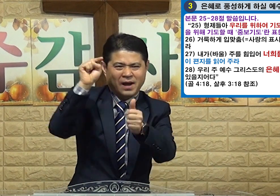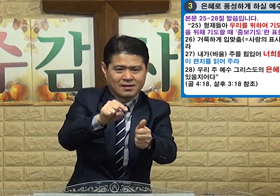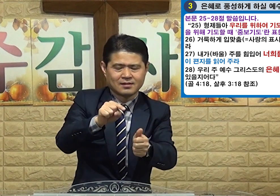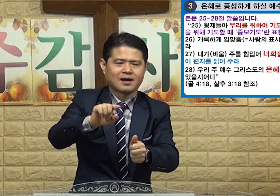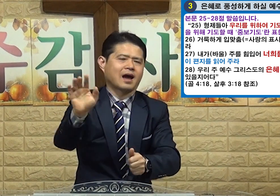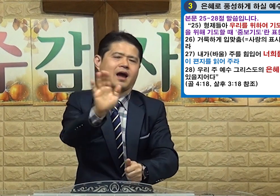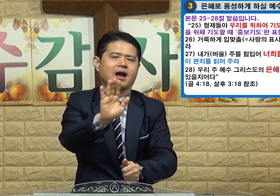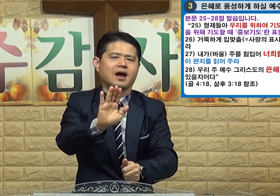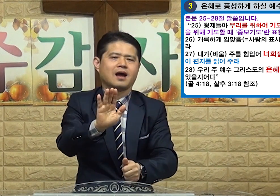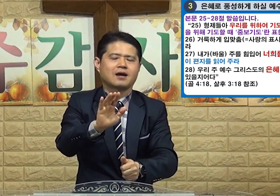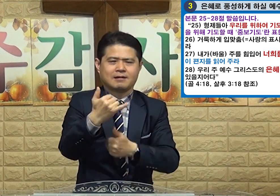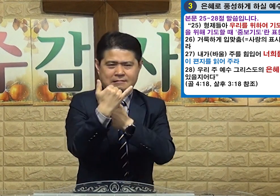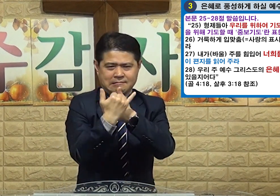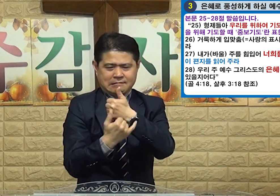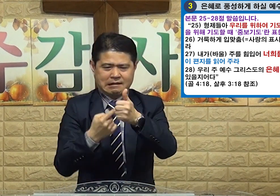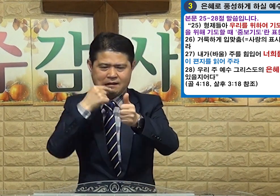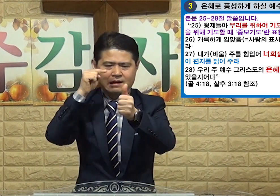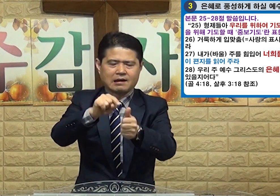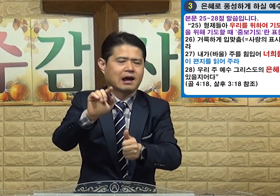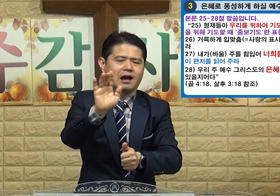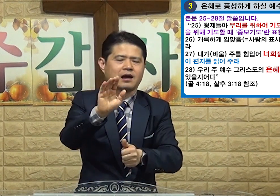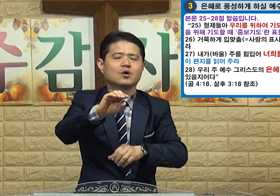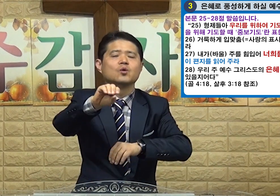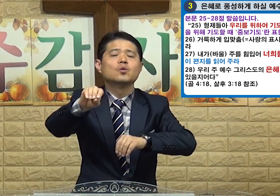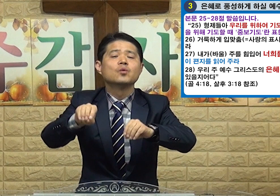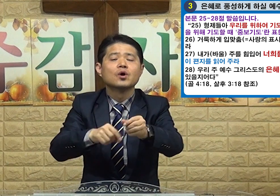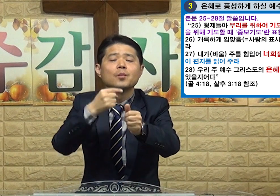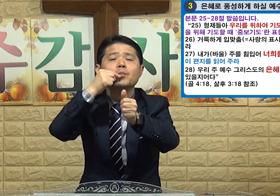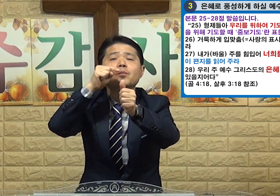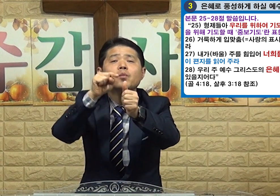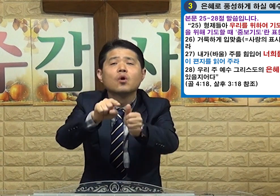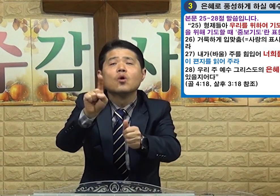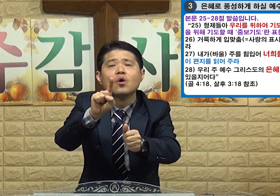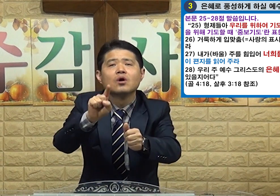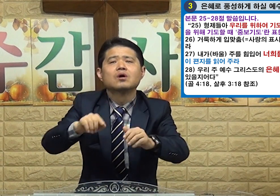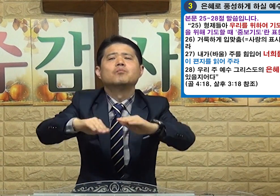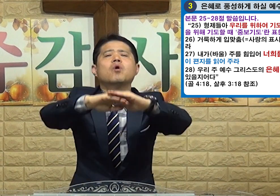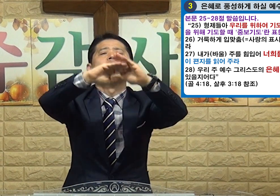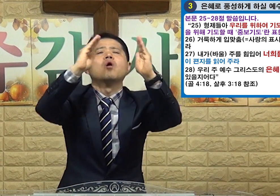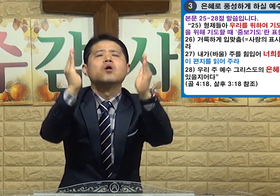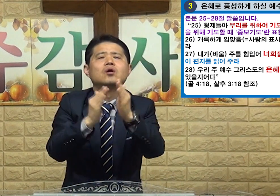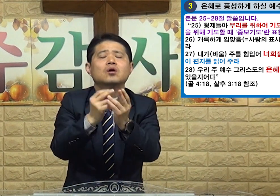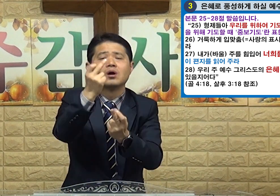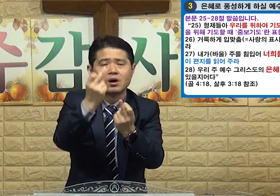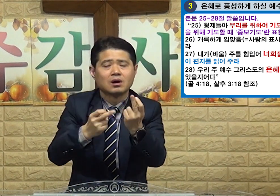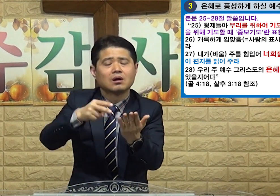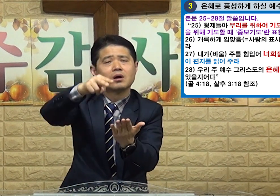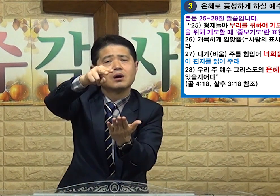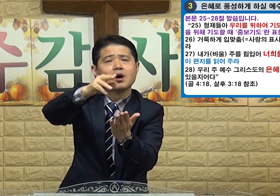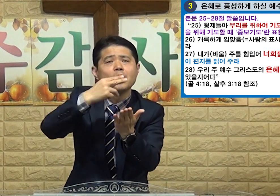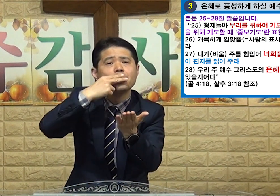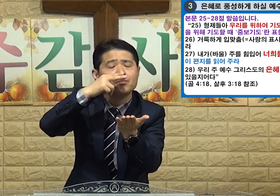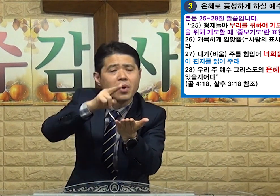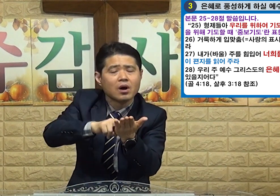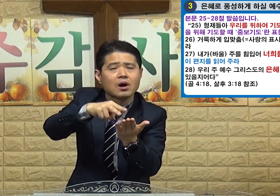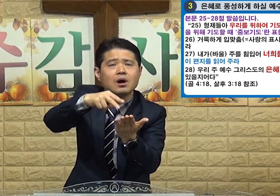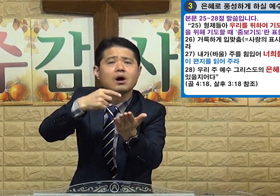것이 무엇이냐? 강압적인 것이 아니라 나를 섬기라는 것이 아니라 이 모든 형제에게